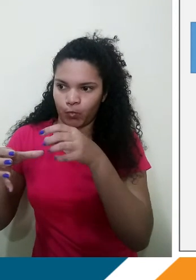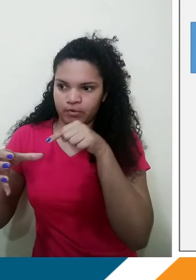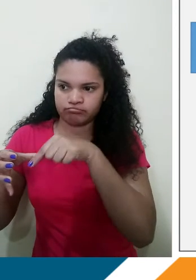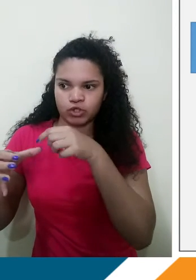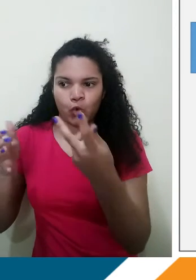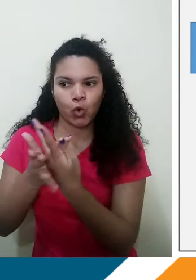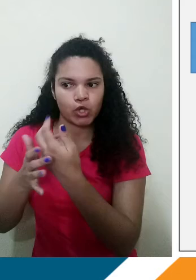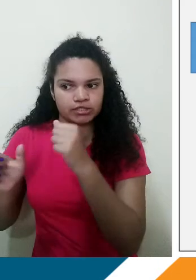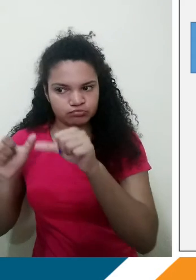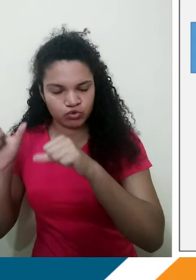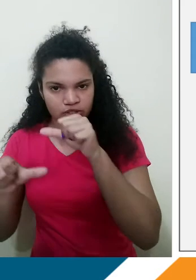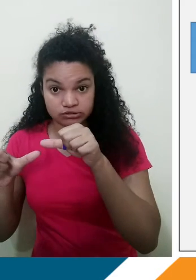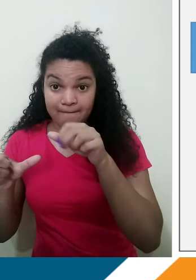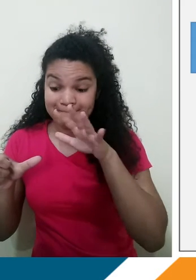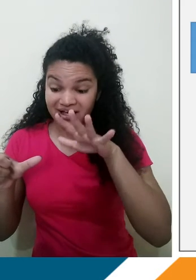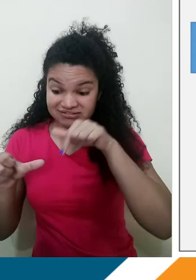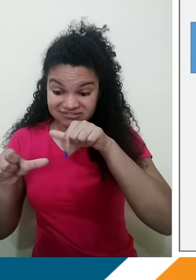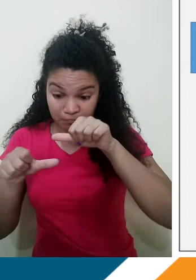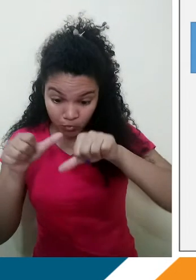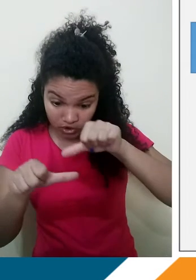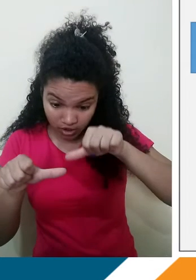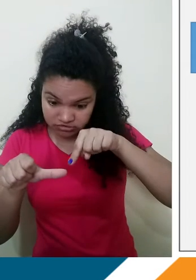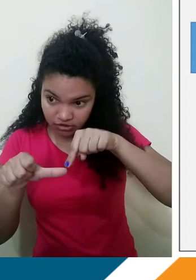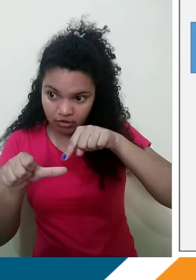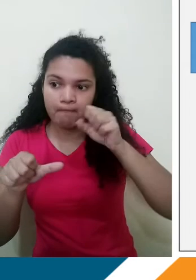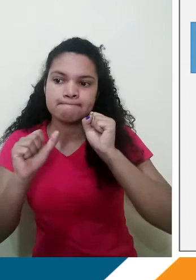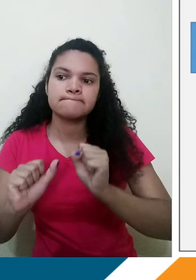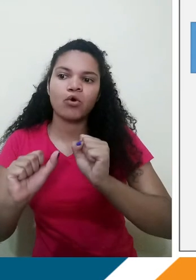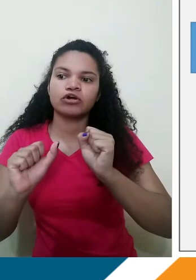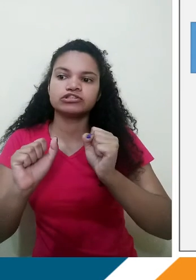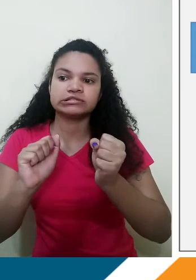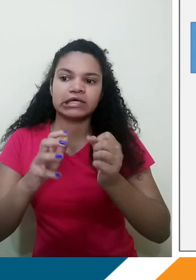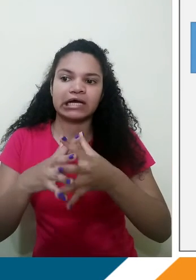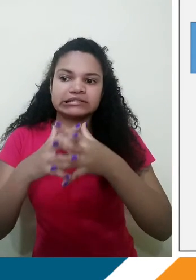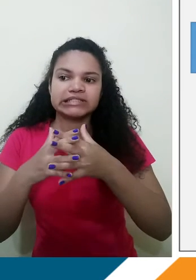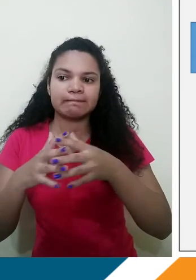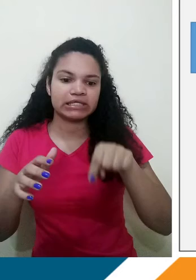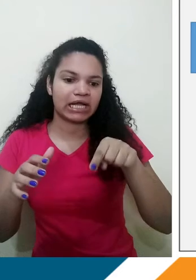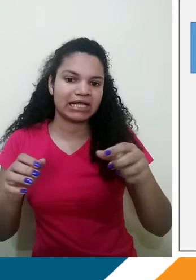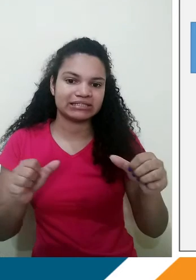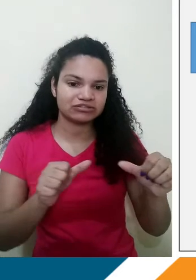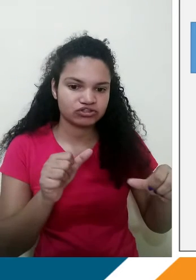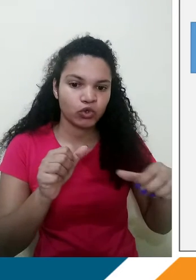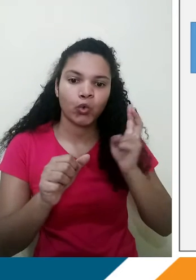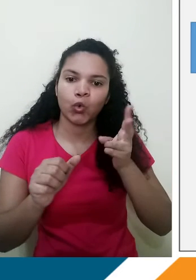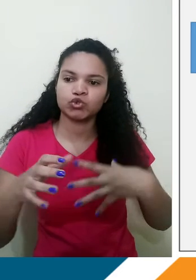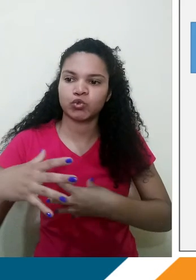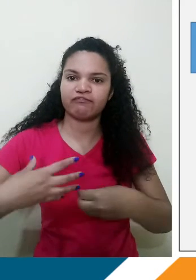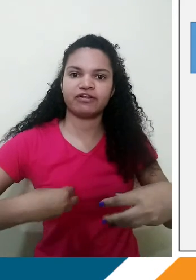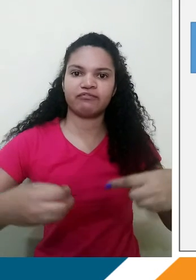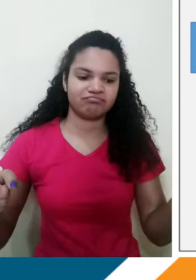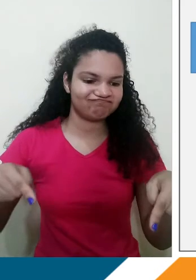a reprodução entre esses organismos. Essas diferenças acumulam e surgem novas espécies